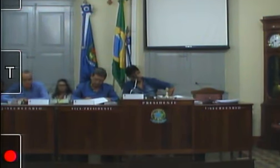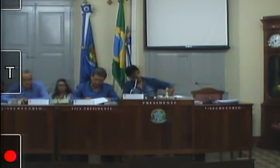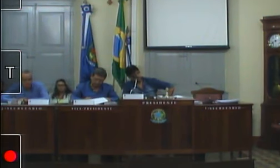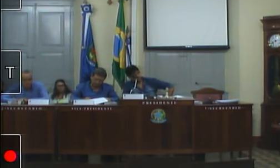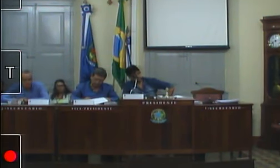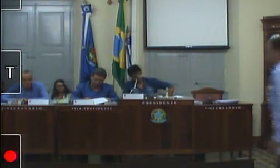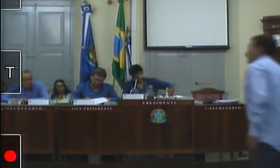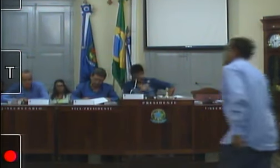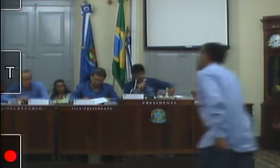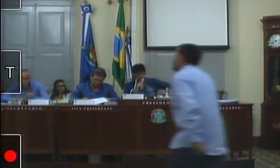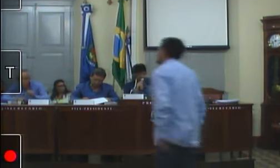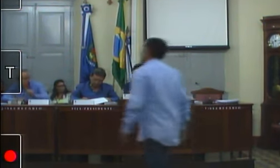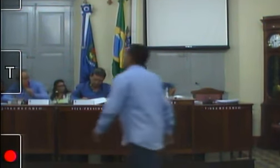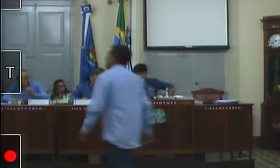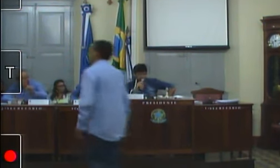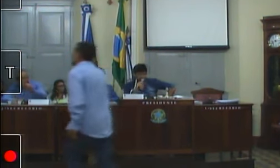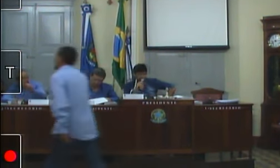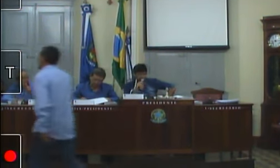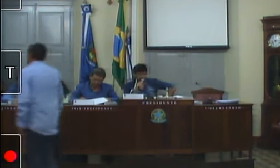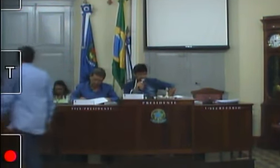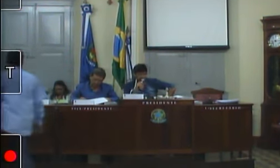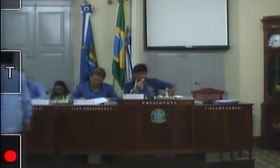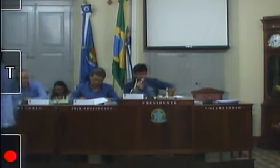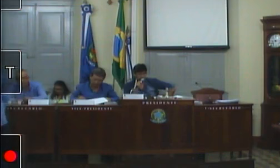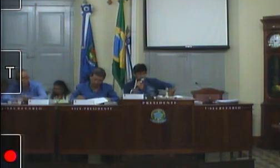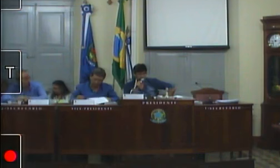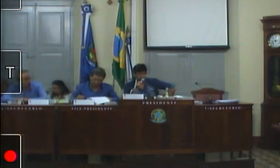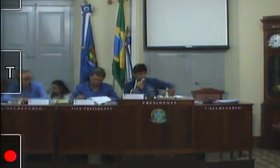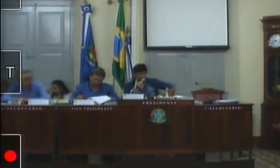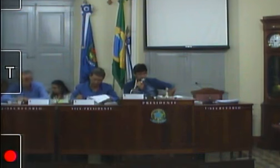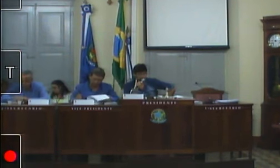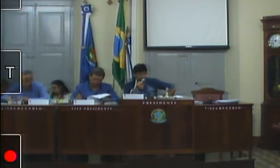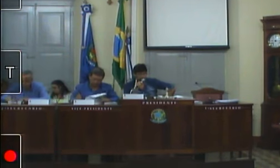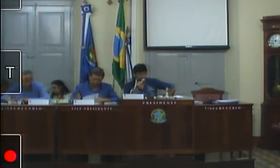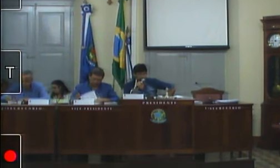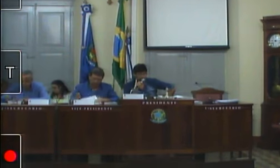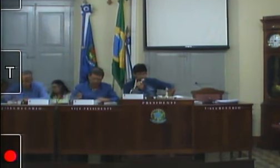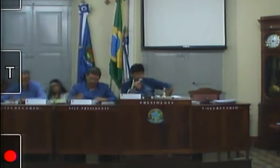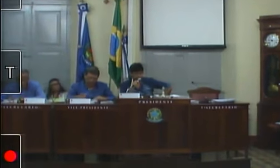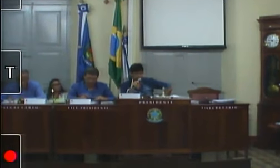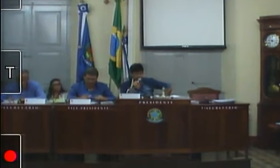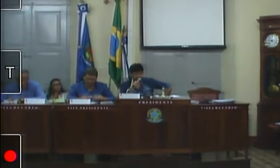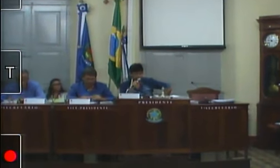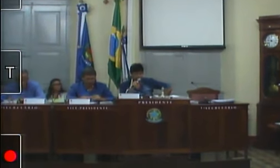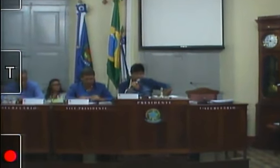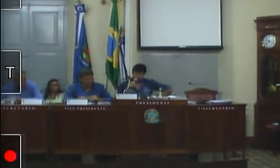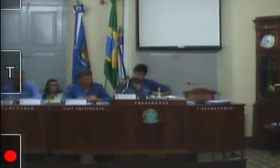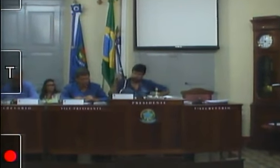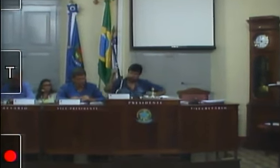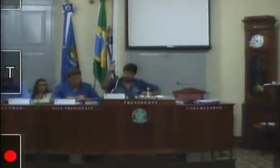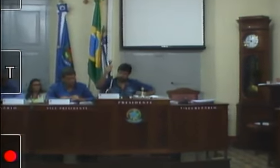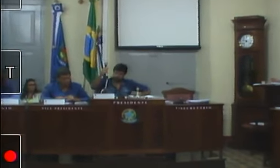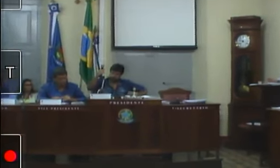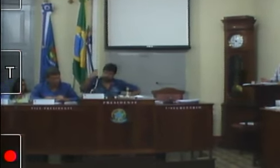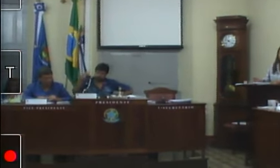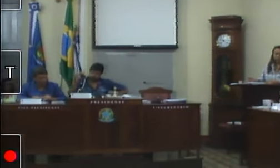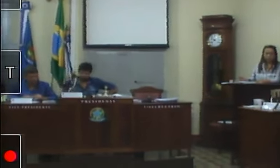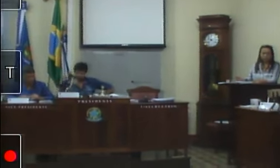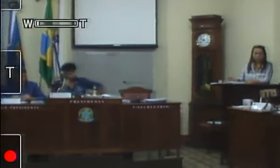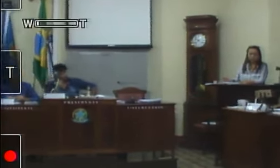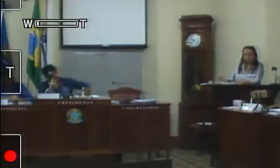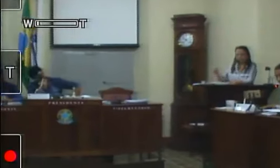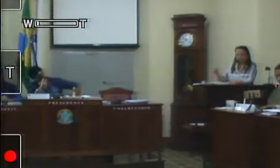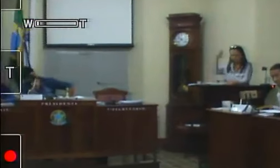todos os funcionários. Obrigado, vereador Pedro Graça. Professor Rafael Tavares. Boa noite,